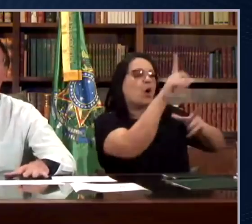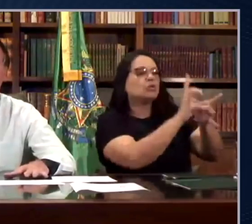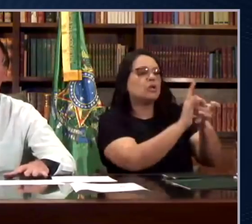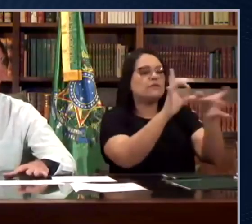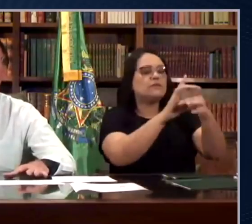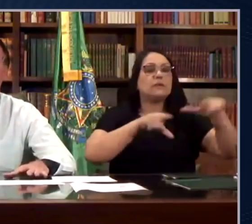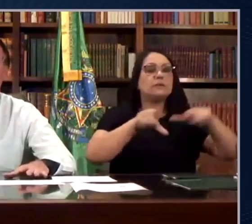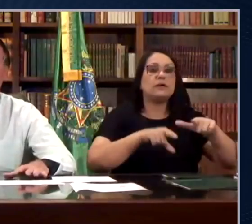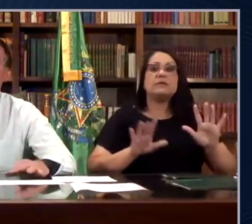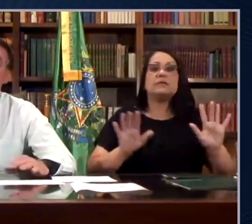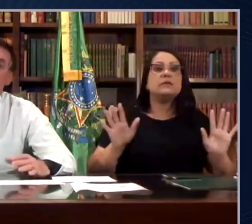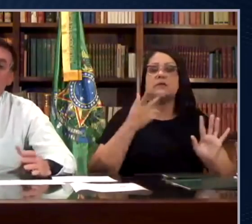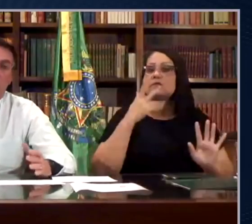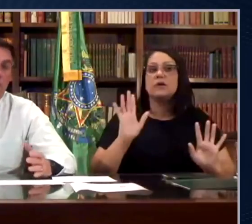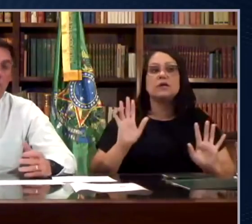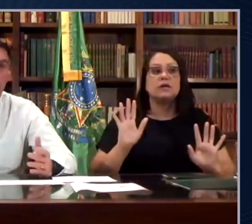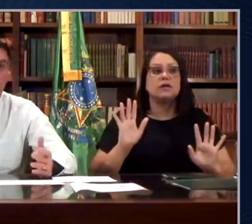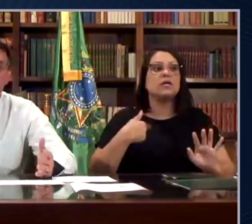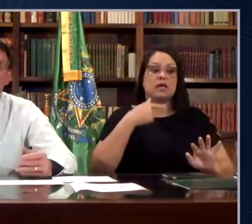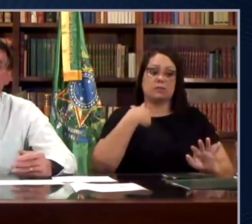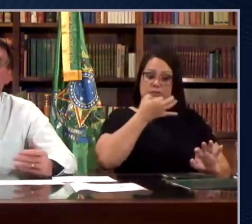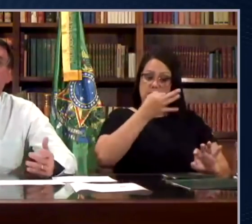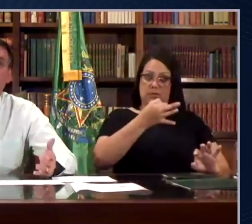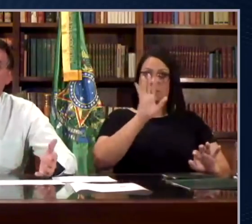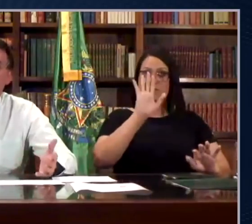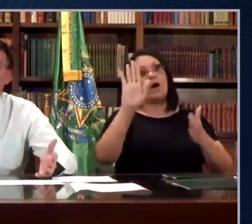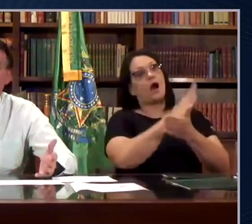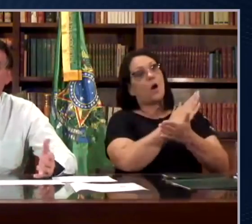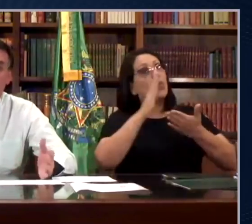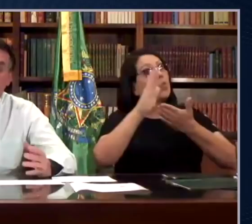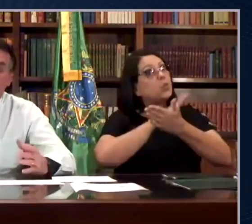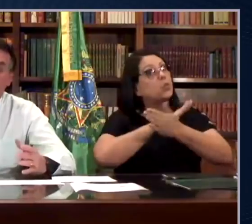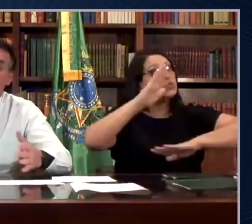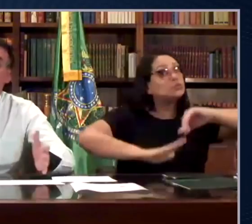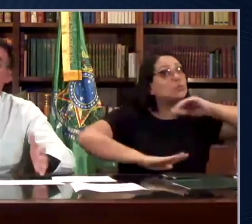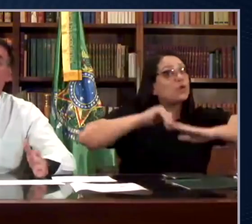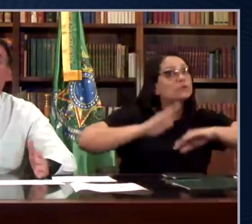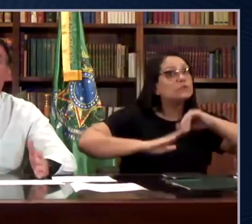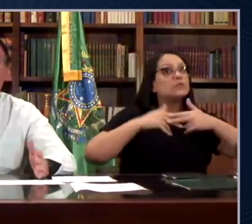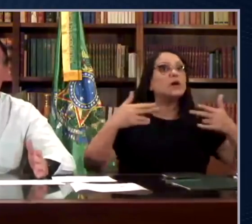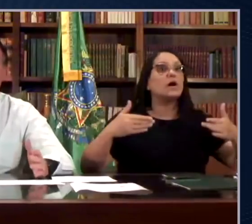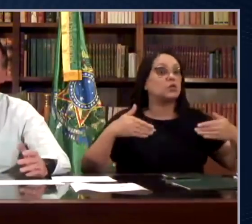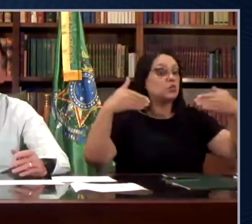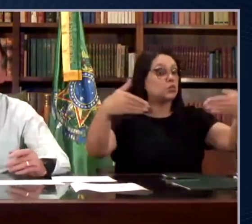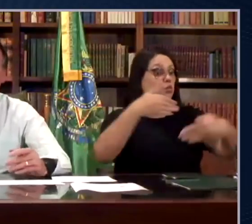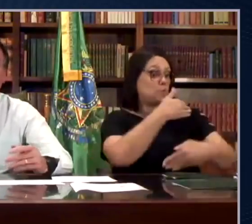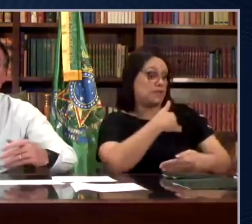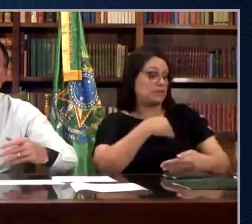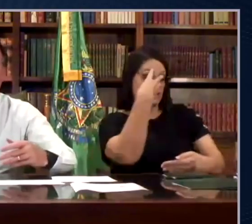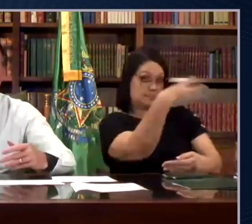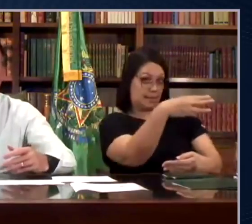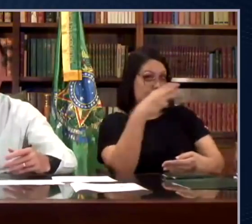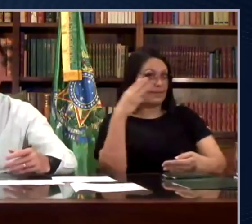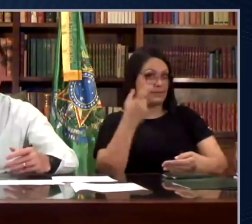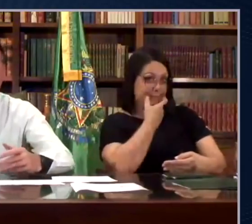desde o começo, disse que não pode ser abandonado. Agora, o que aconteceu por parte de alguns profissionais lá do ministério dele, é que